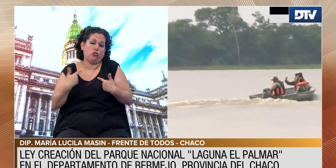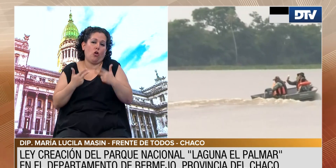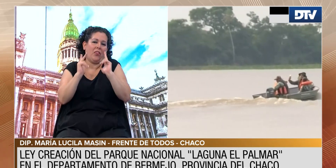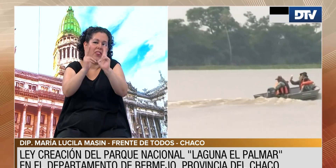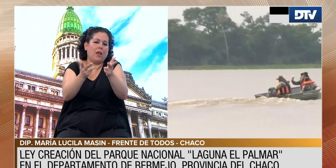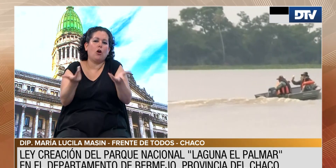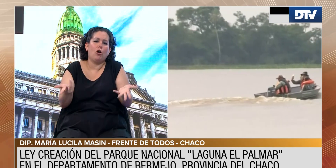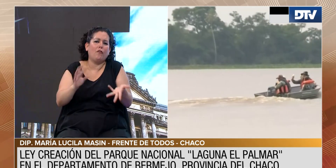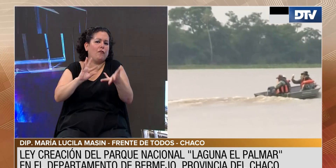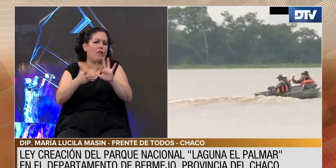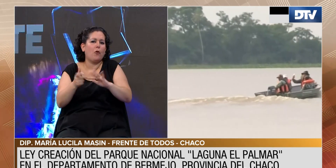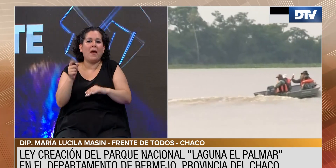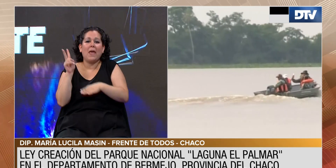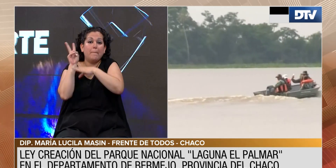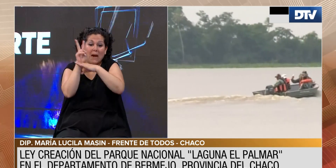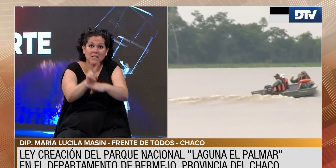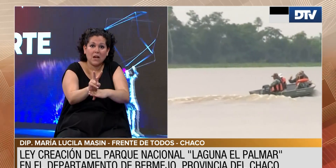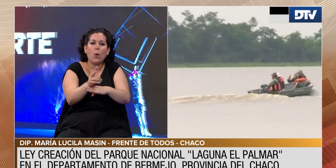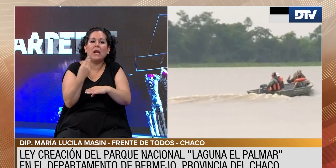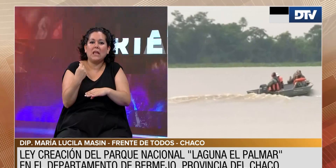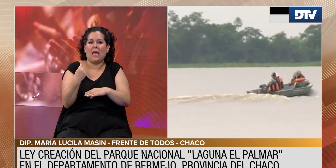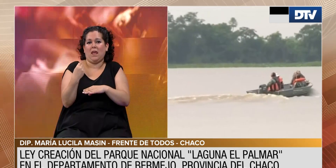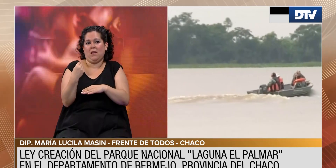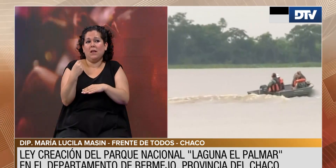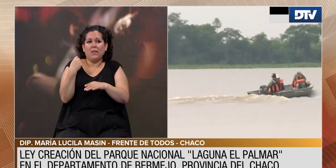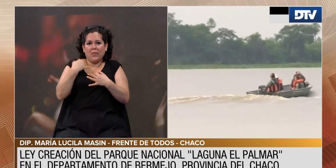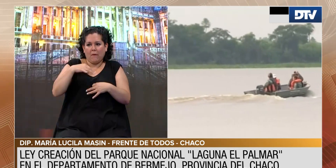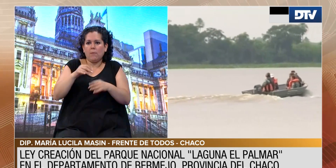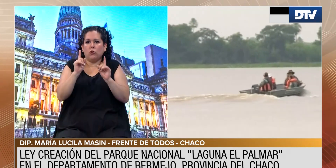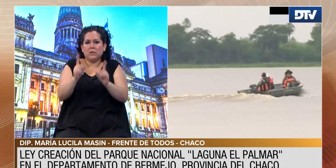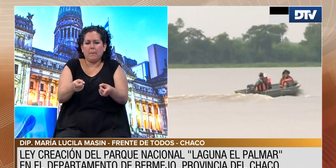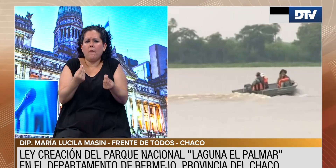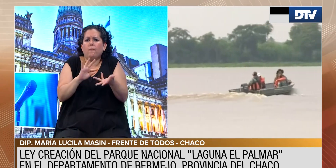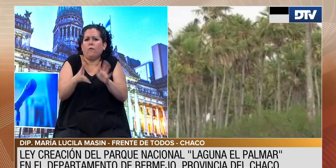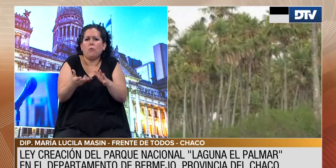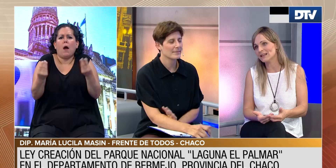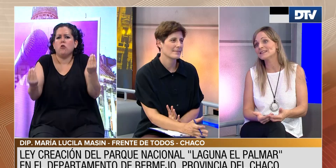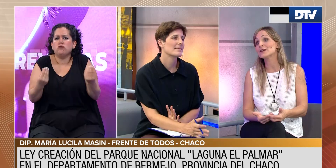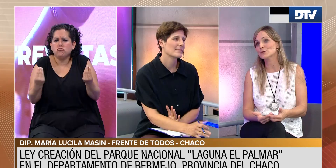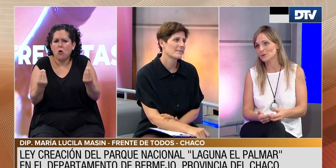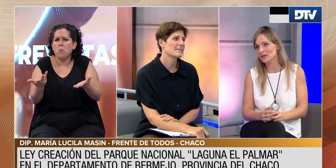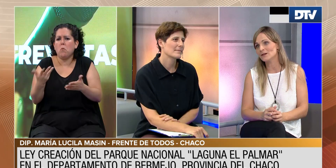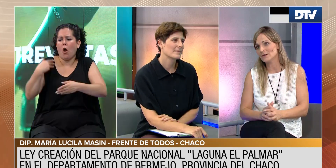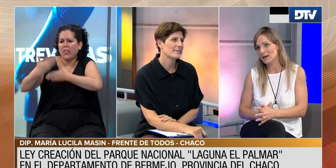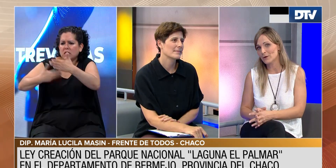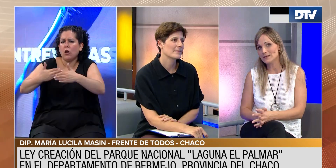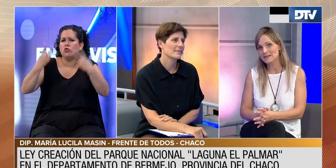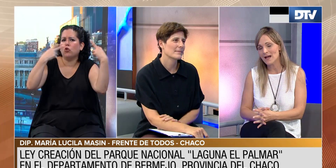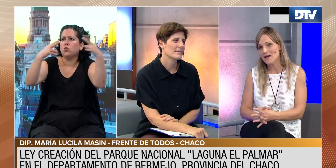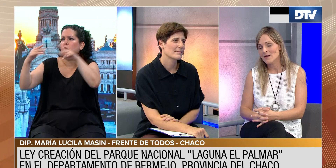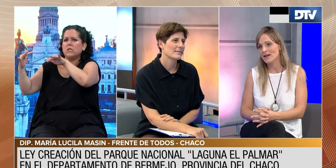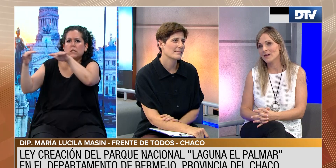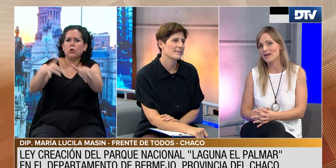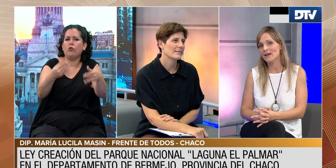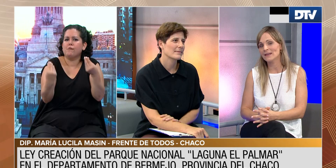en esto de preservar nuestro ecosistema, sino también de qué manera aporta al desarrollo turístico de la